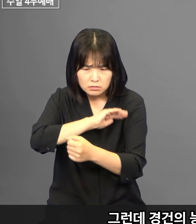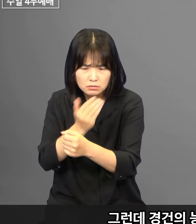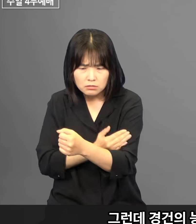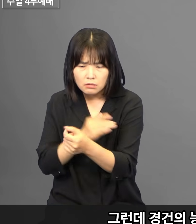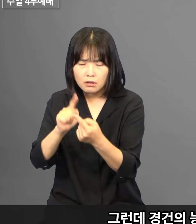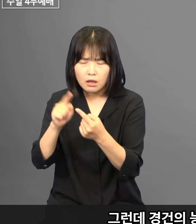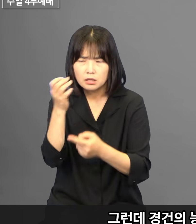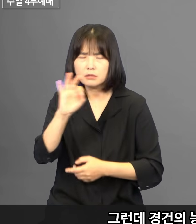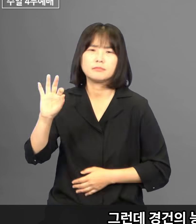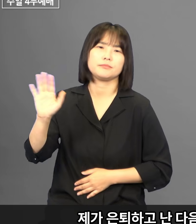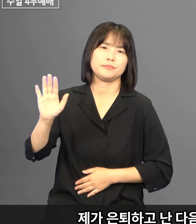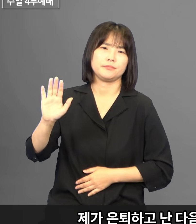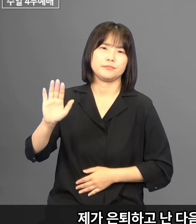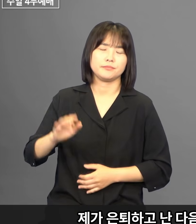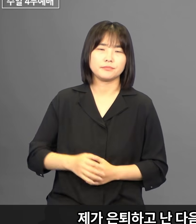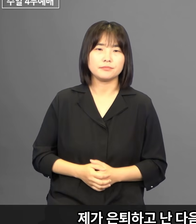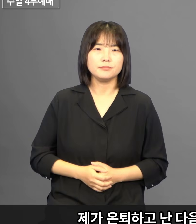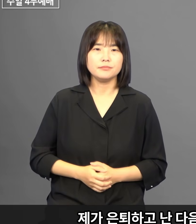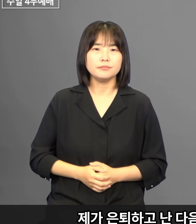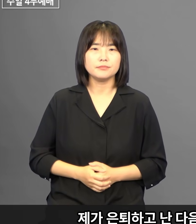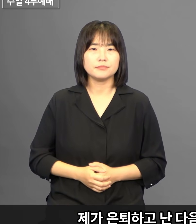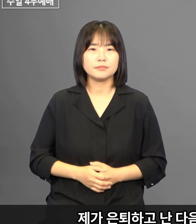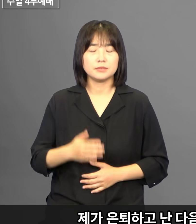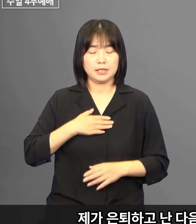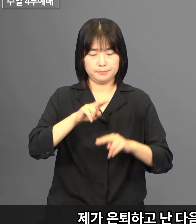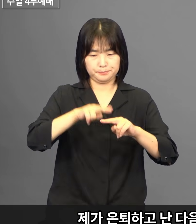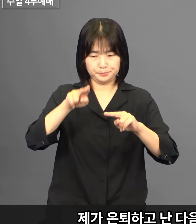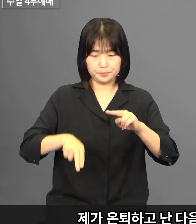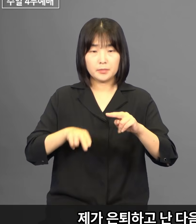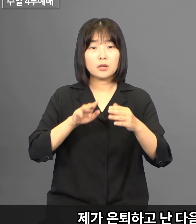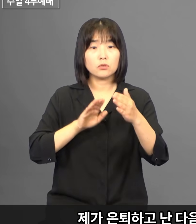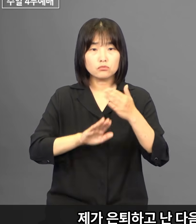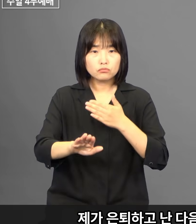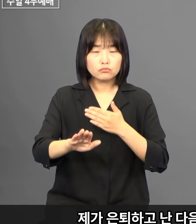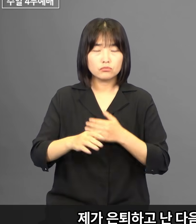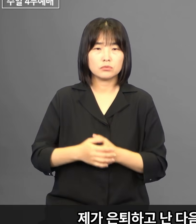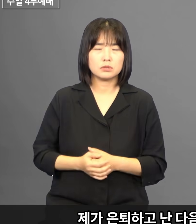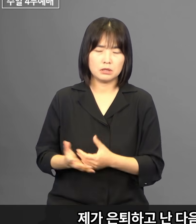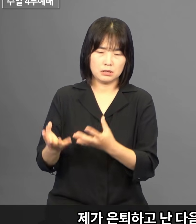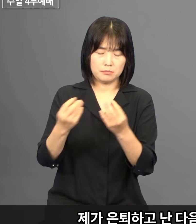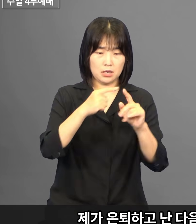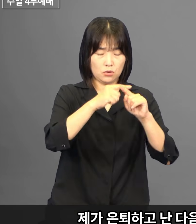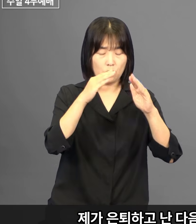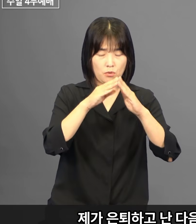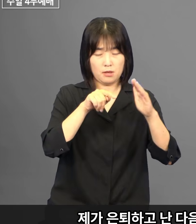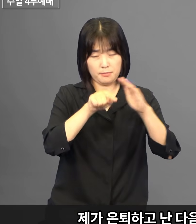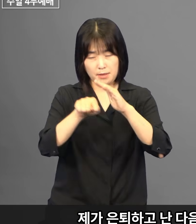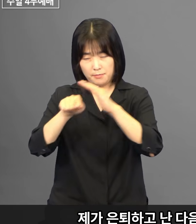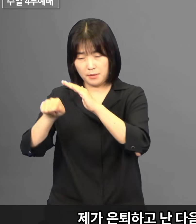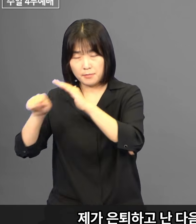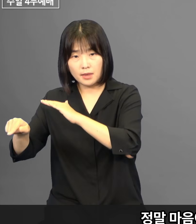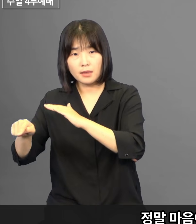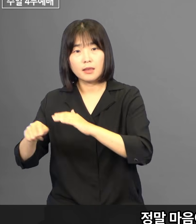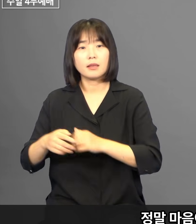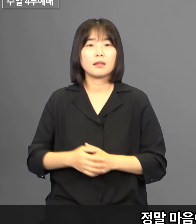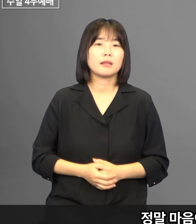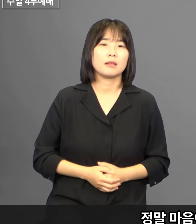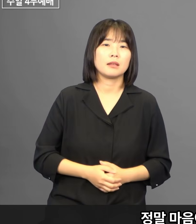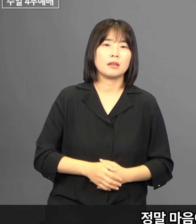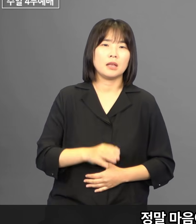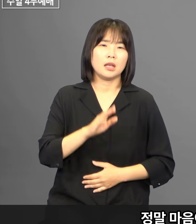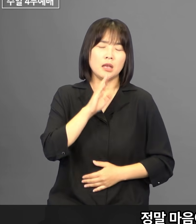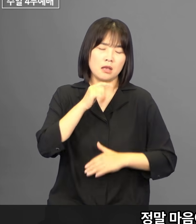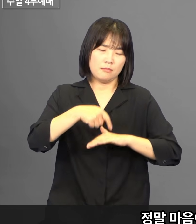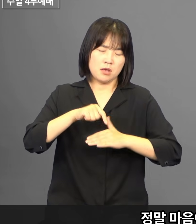거예요. 제가 은퇴하고 난 다음에 여러 많은 교회를 다니면서 정말